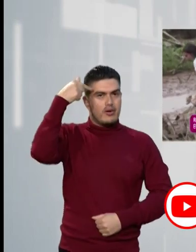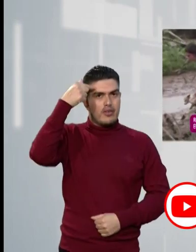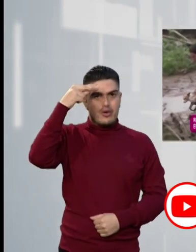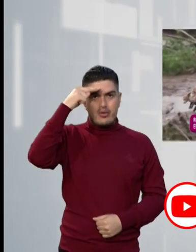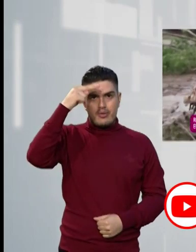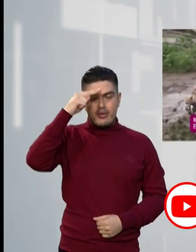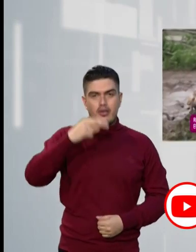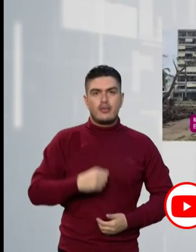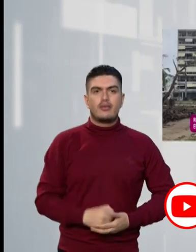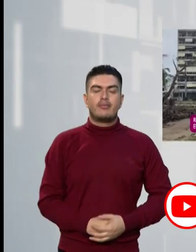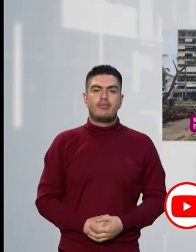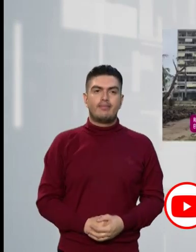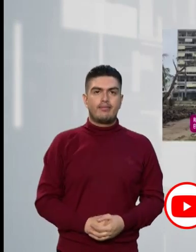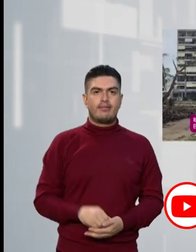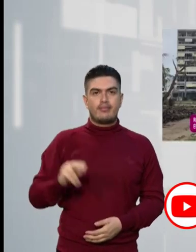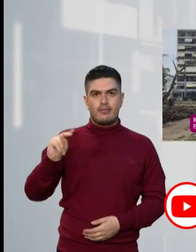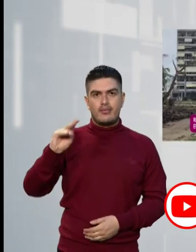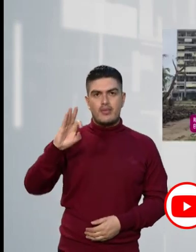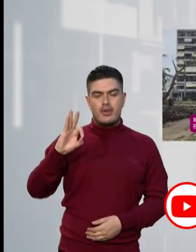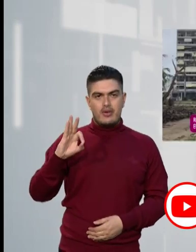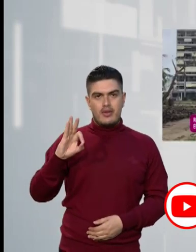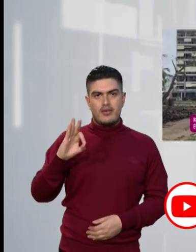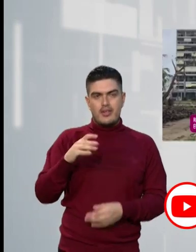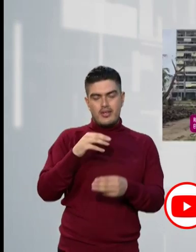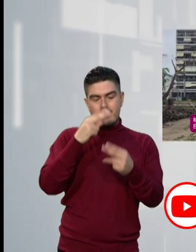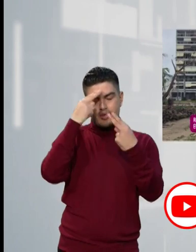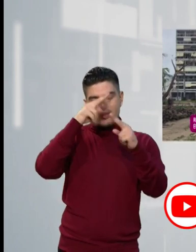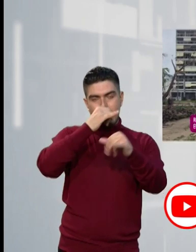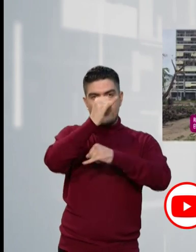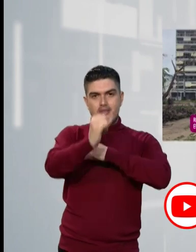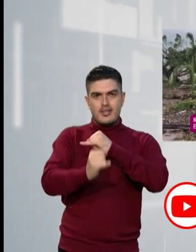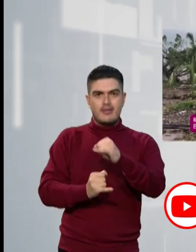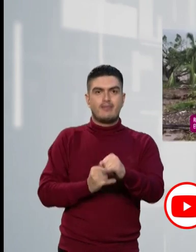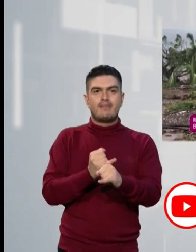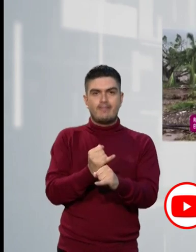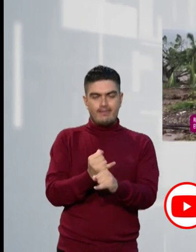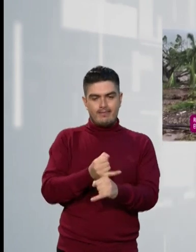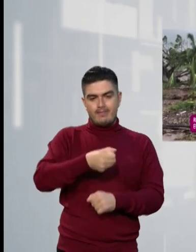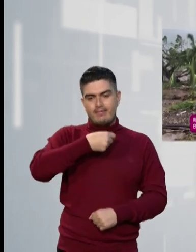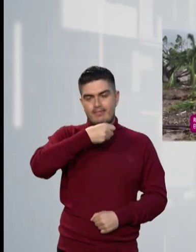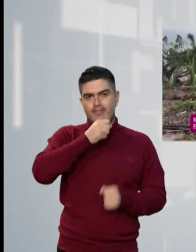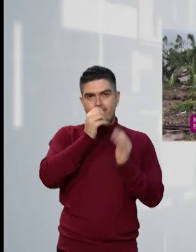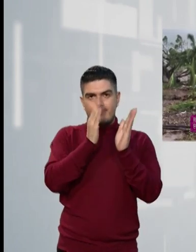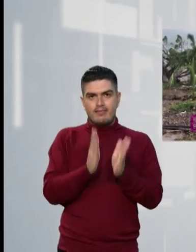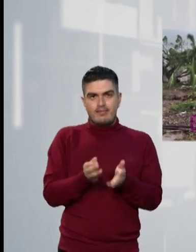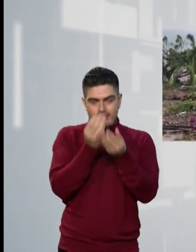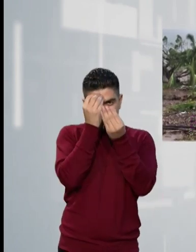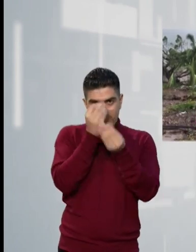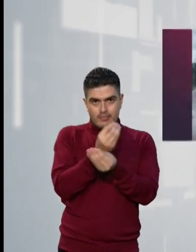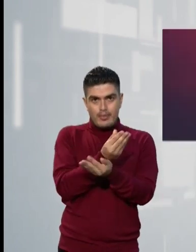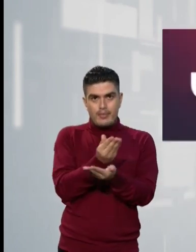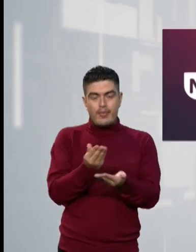mexicano para notif en las noticias internacionales les informó valesca